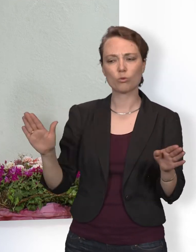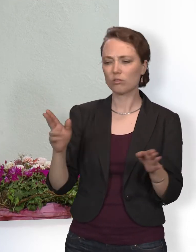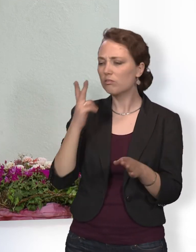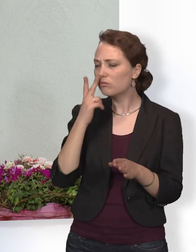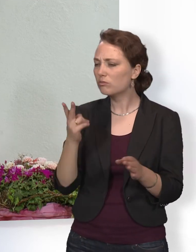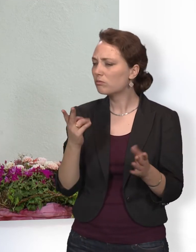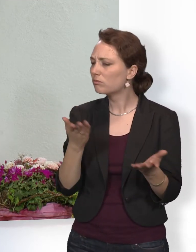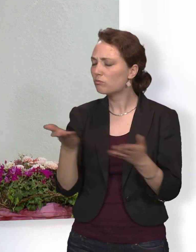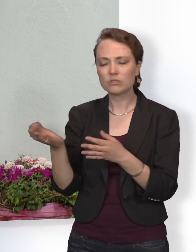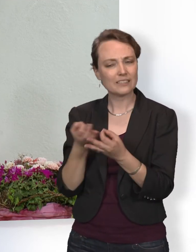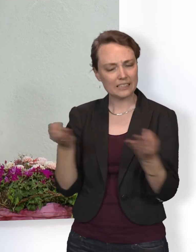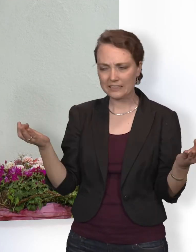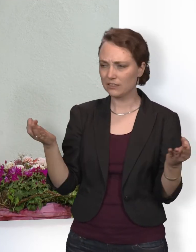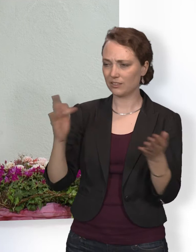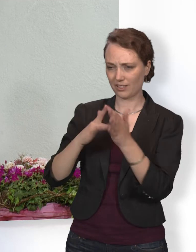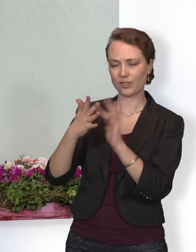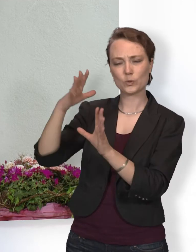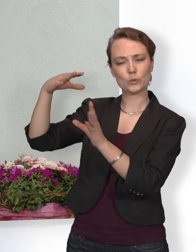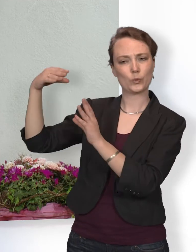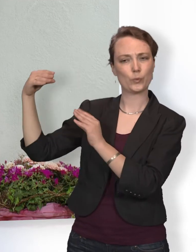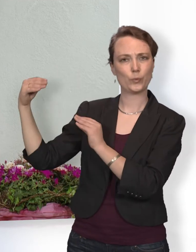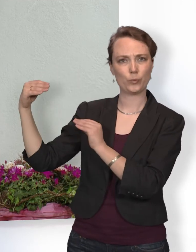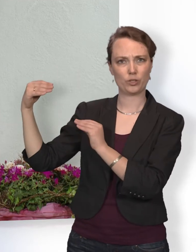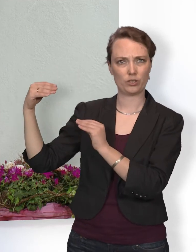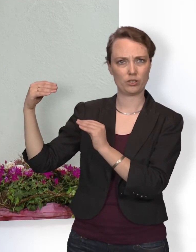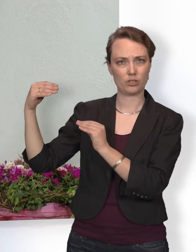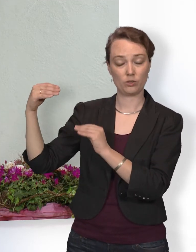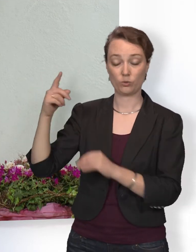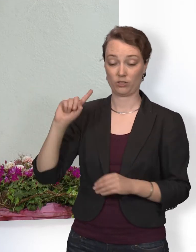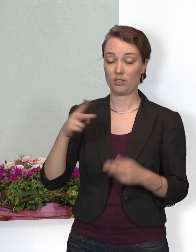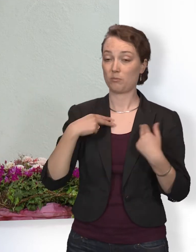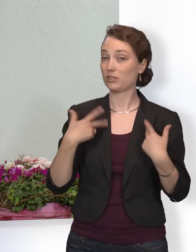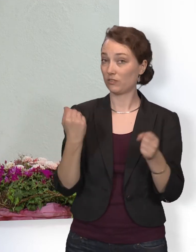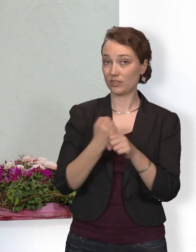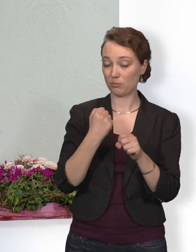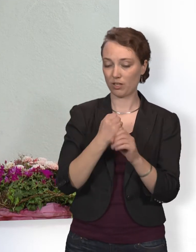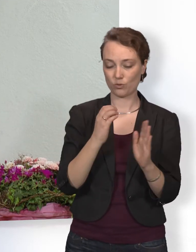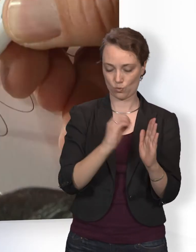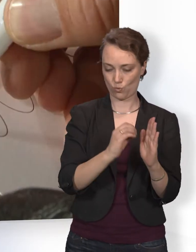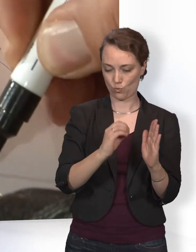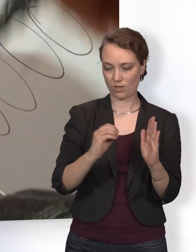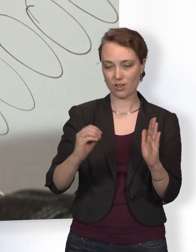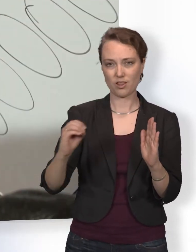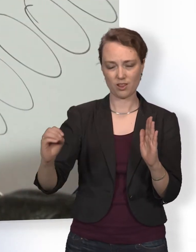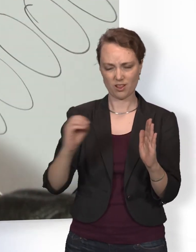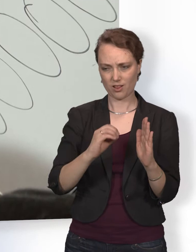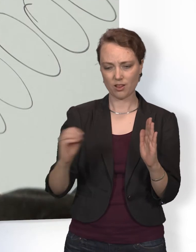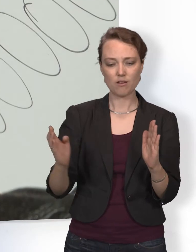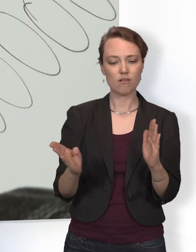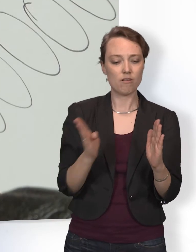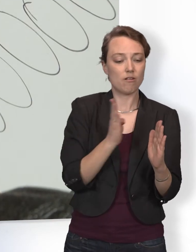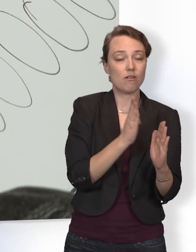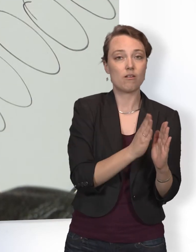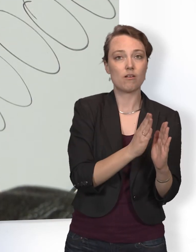Und vor die lange Reihe von Nullen schreibt er eine Eins.